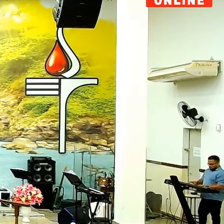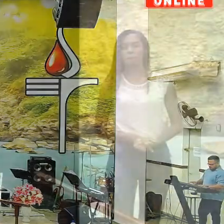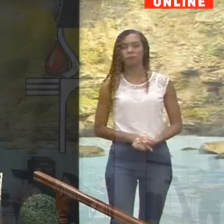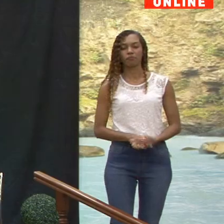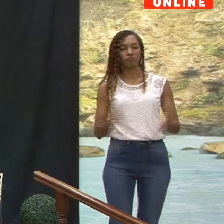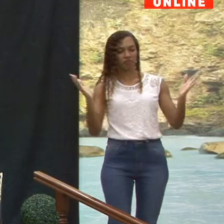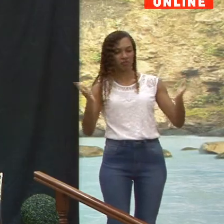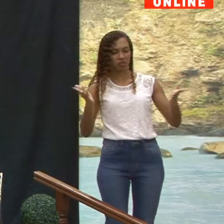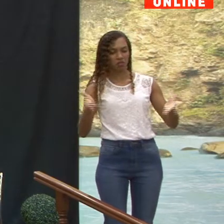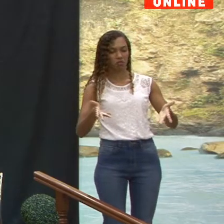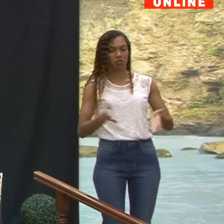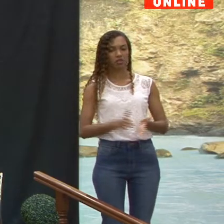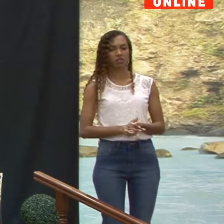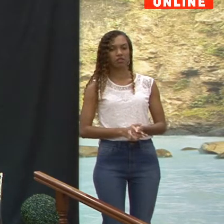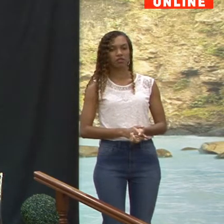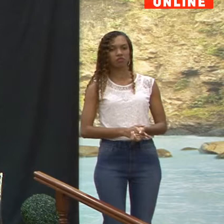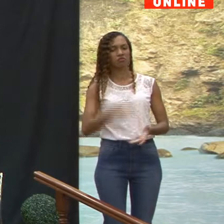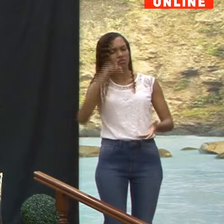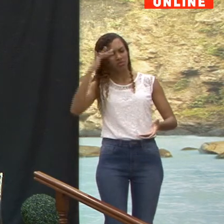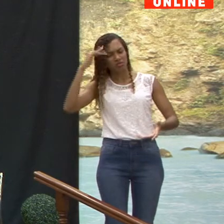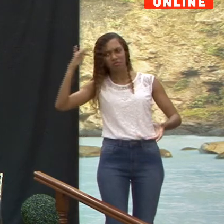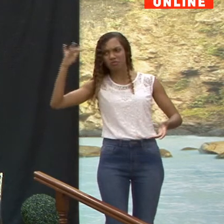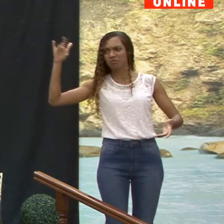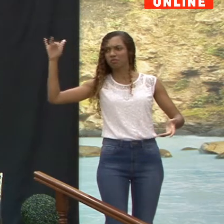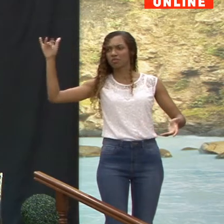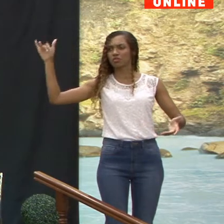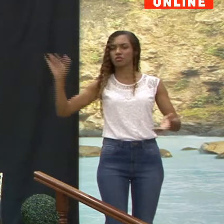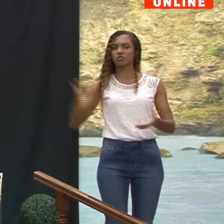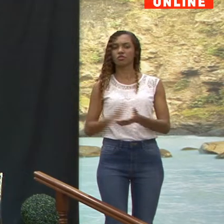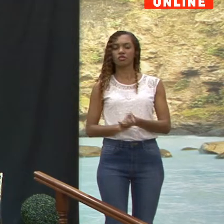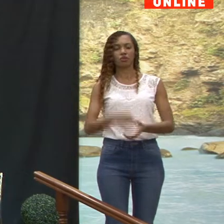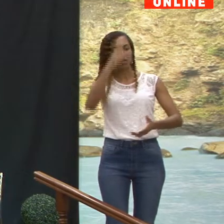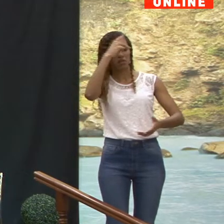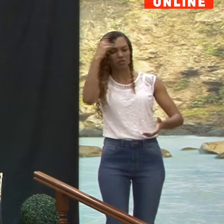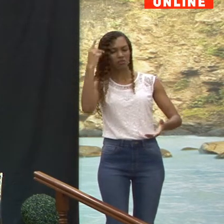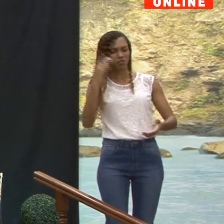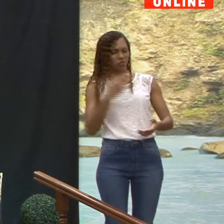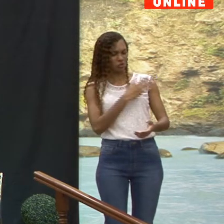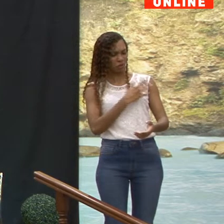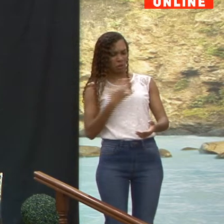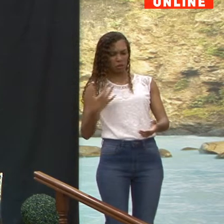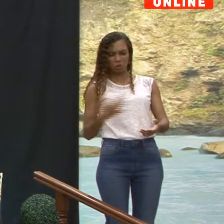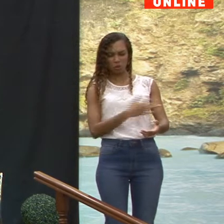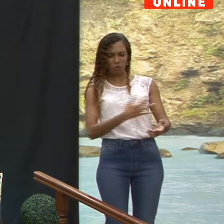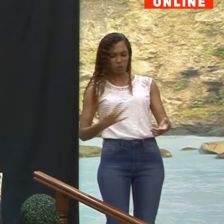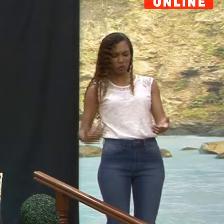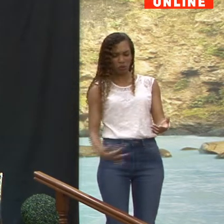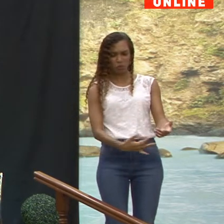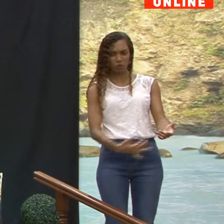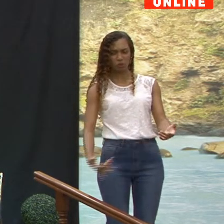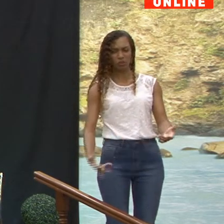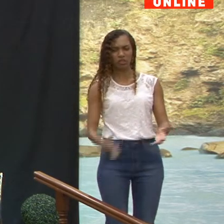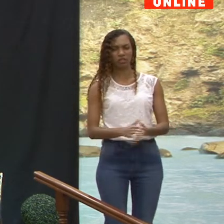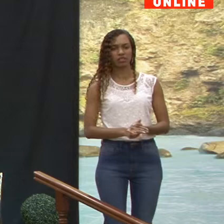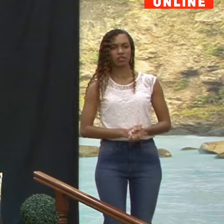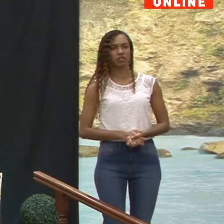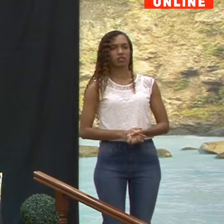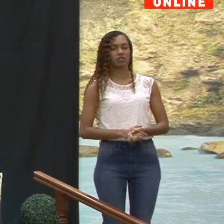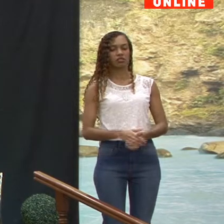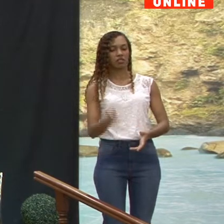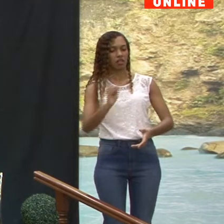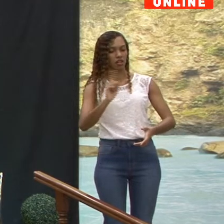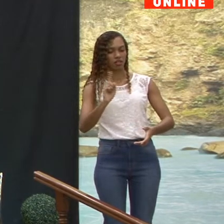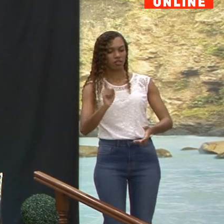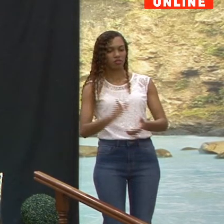Agora, imagine que a pessoa que tem muitas feridas no corpo, tudo quanto é lado, e não dá para fazer